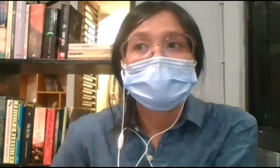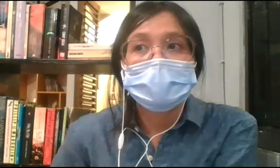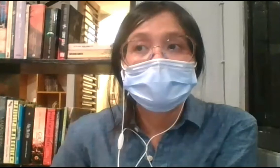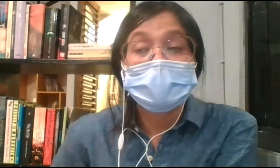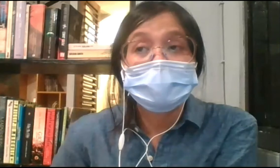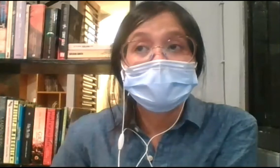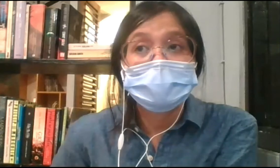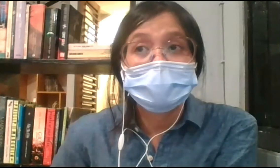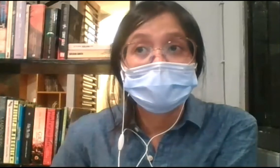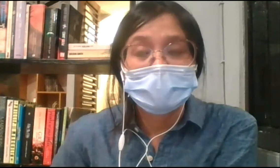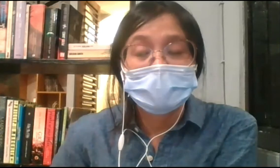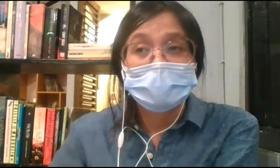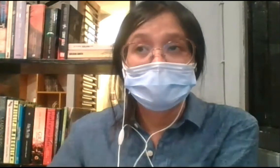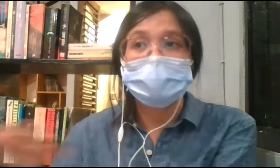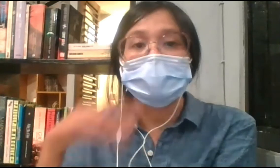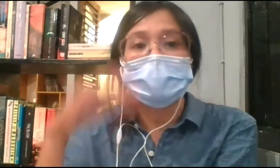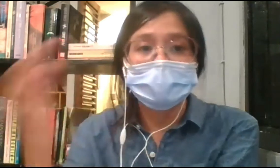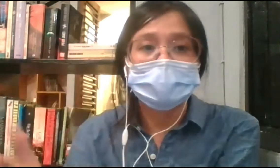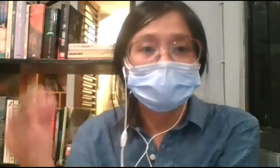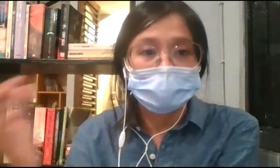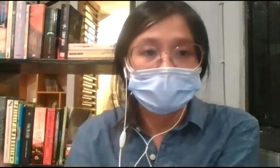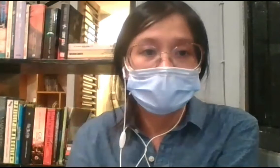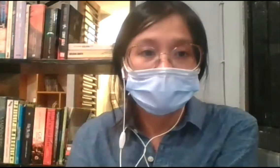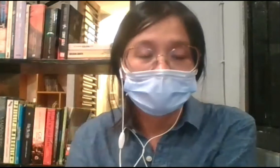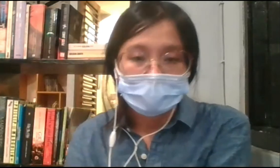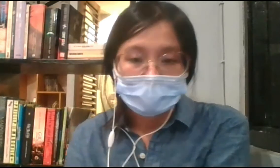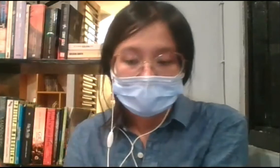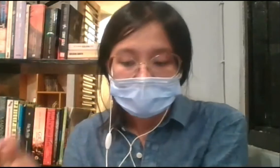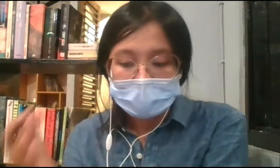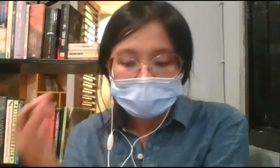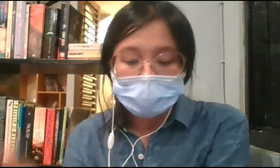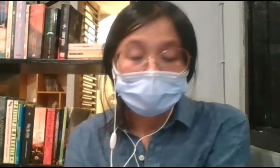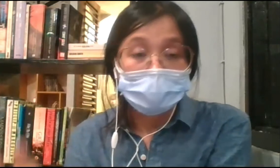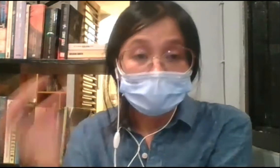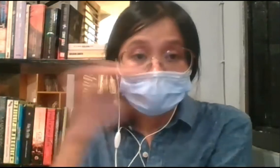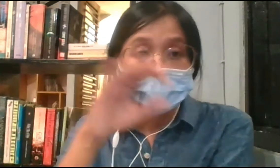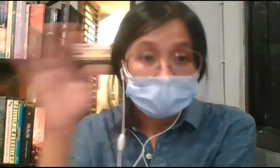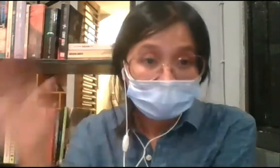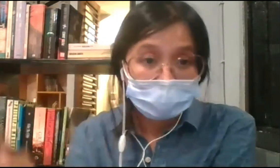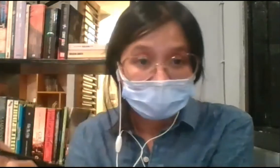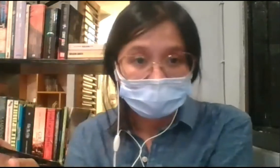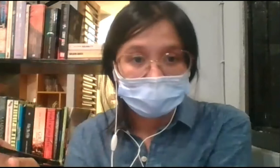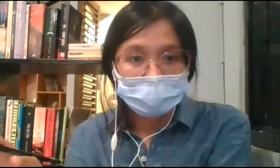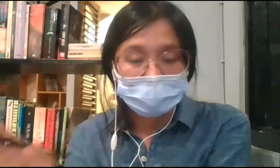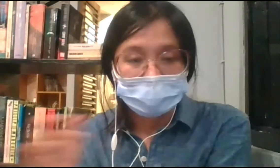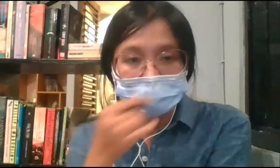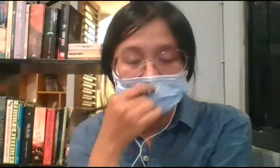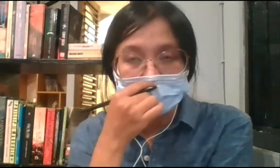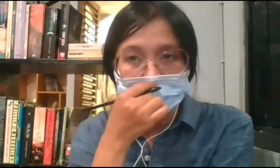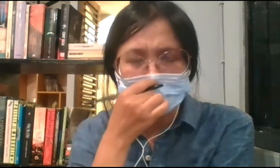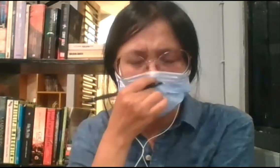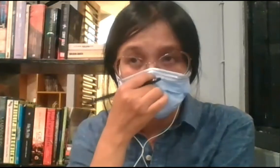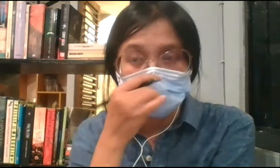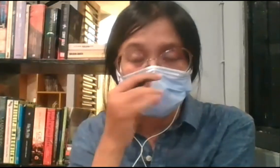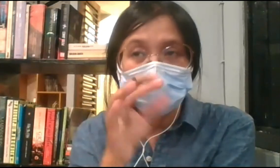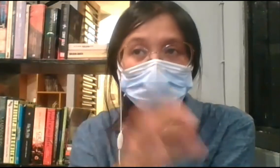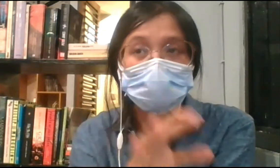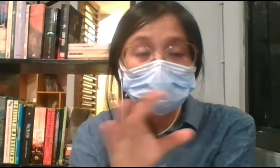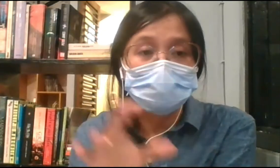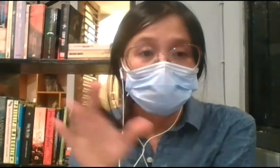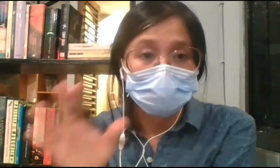Media online itu kan medium ya. Online, offline, radio itu kan cuma mediumnya saja ya. Nah,